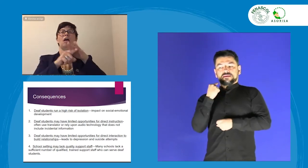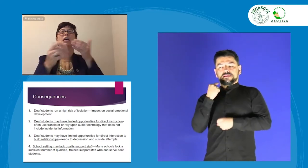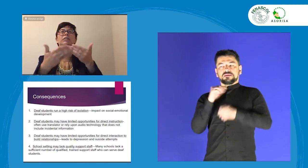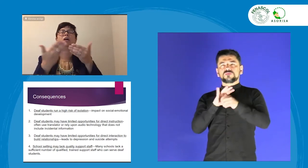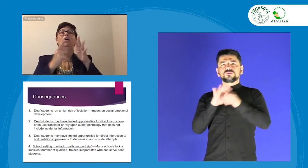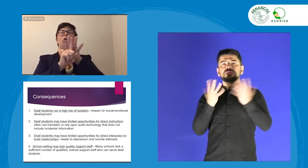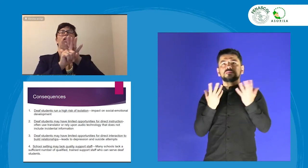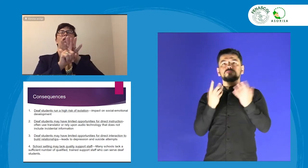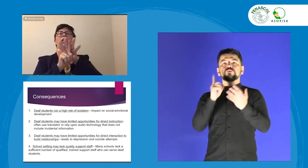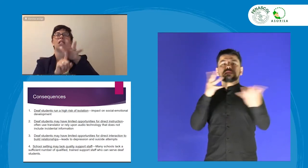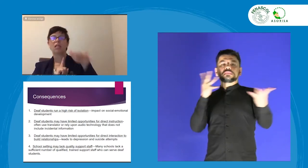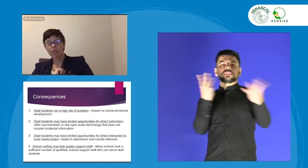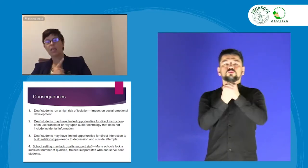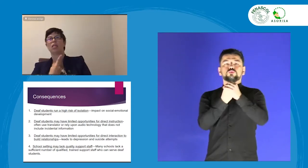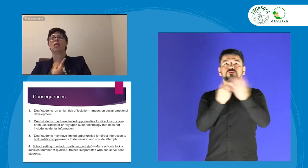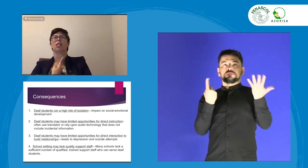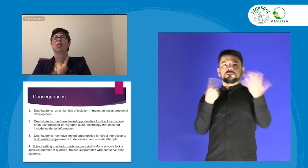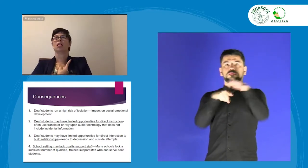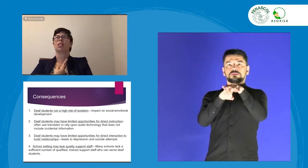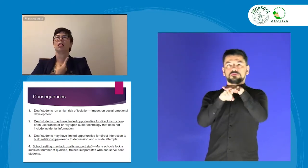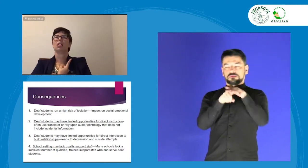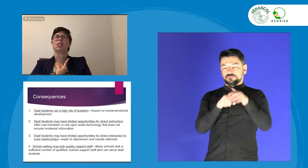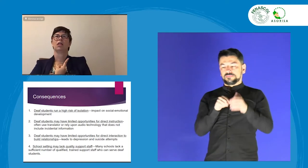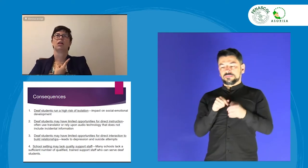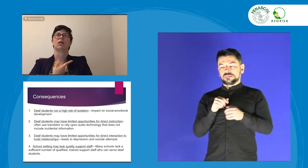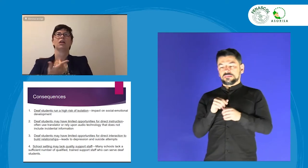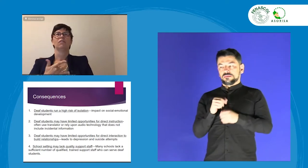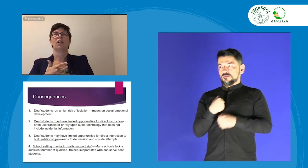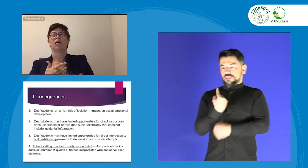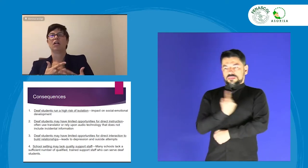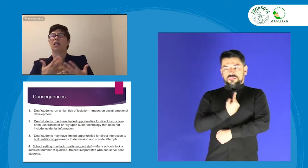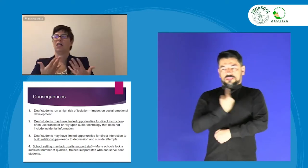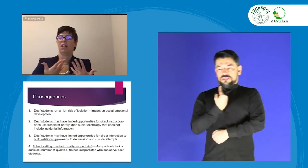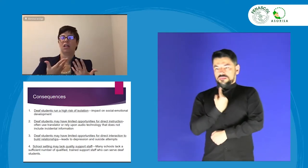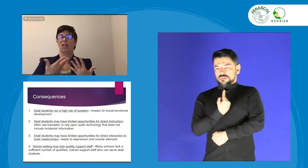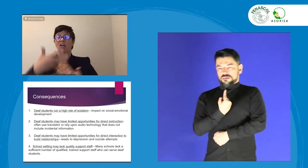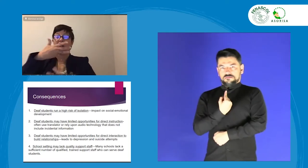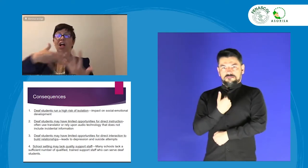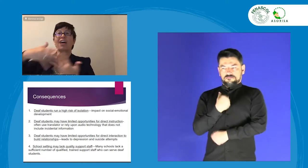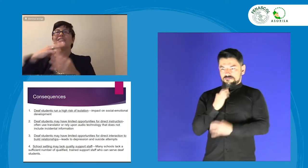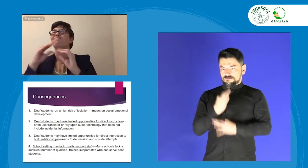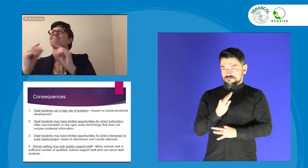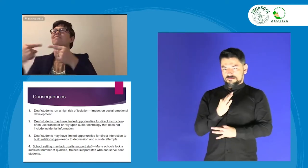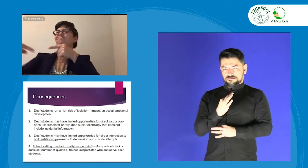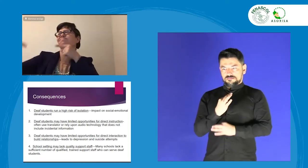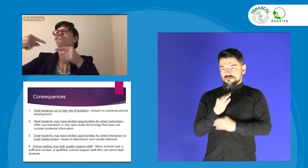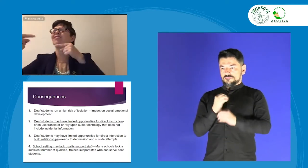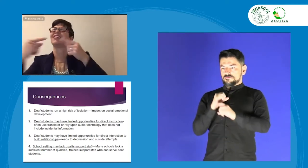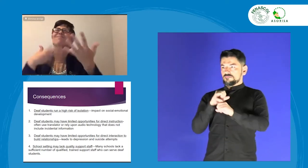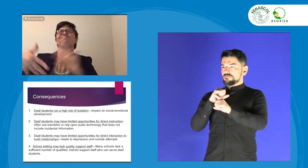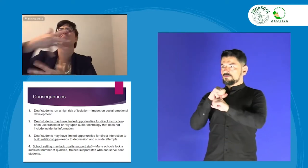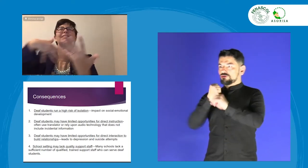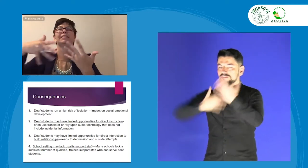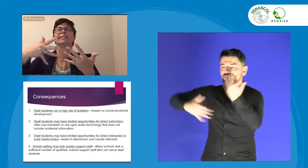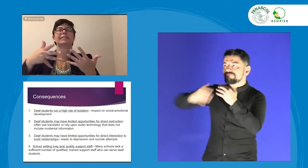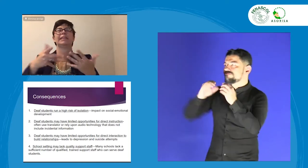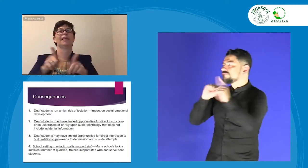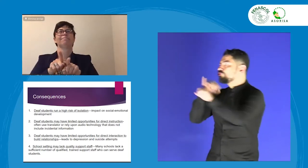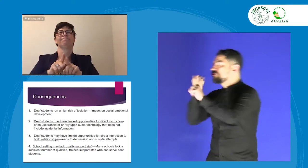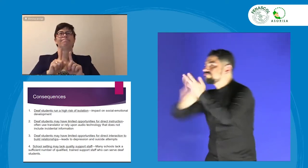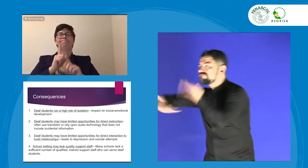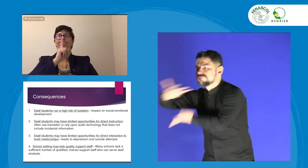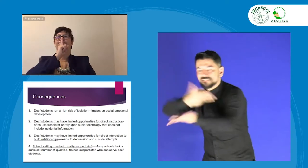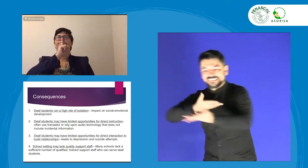de este tipo de inclusión en las escuelas regulares. Muchas veces cuando es una sola niña